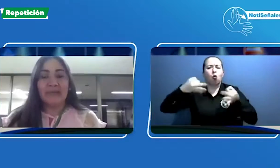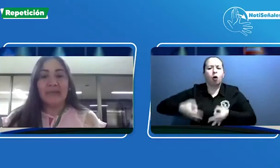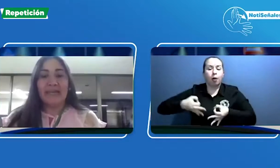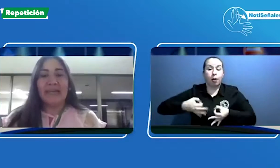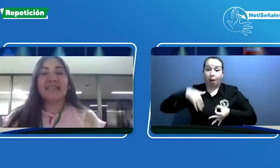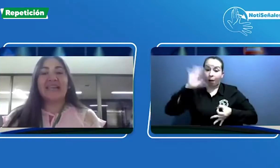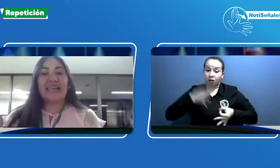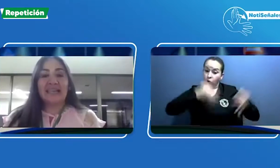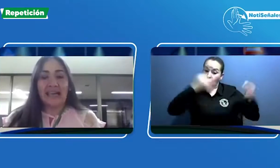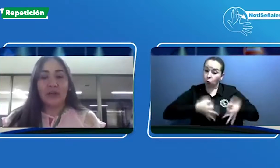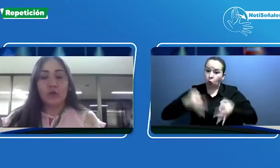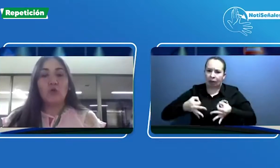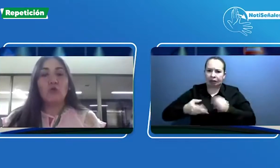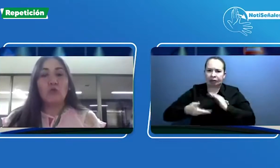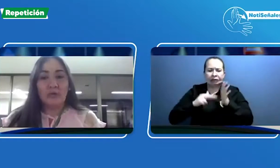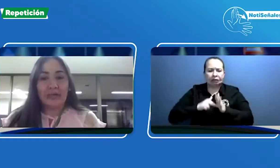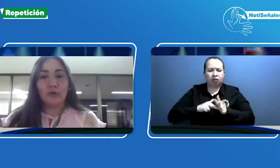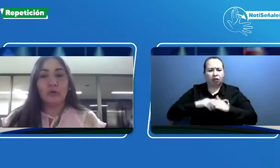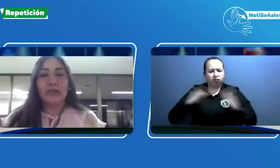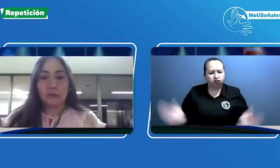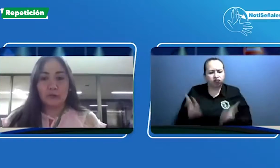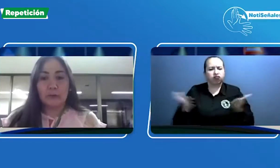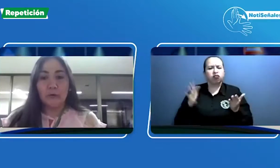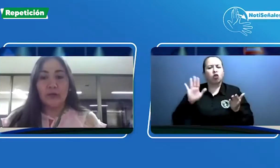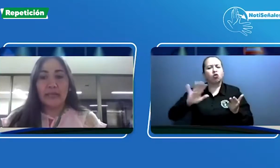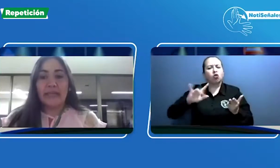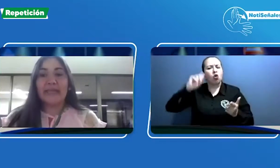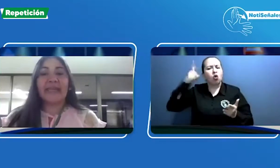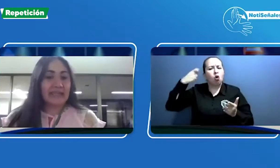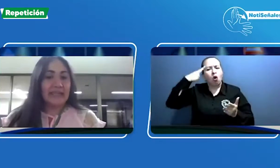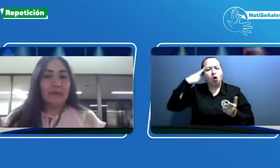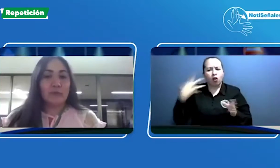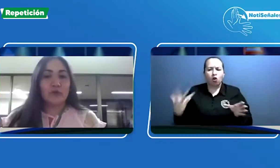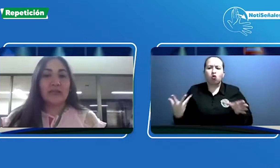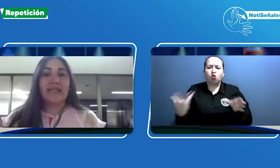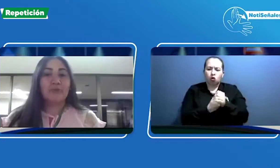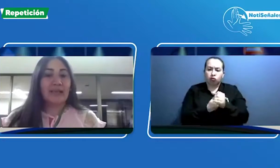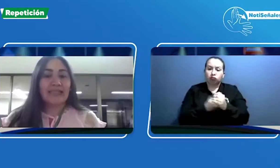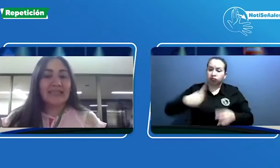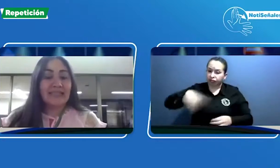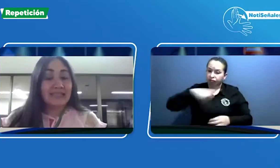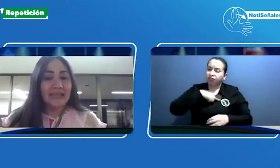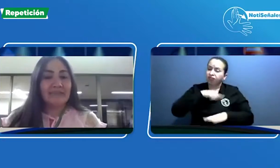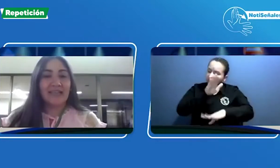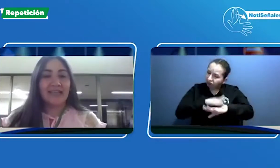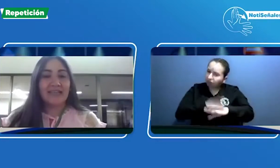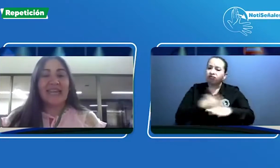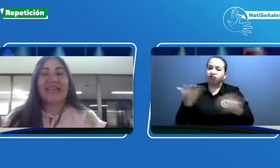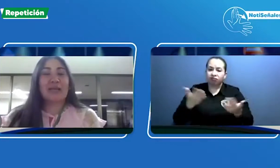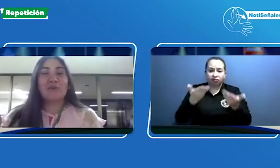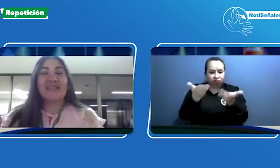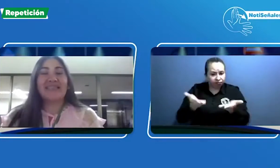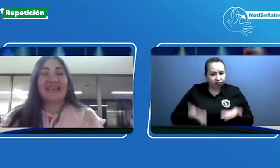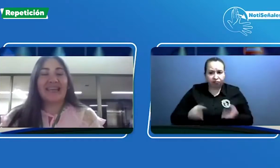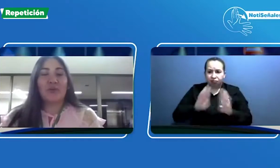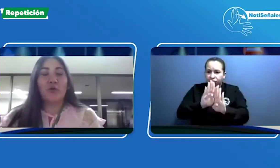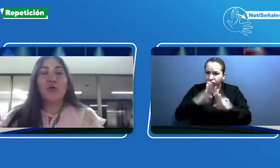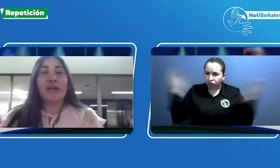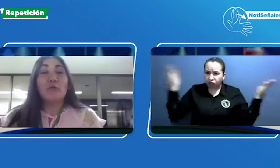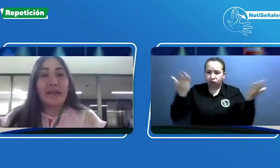de cumplir es de generar un gobierno inclusivo y que reiteramos las puertas están abiertas estamos